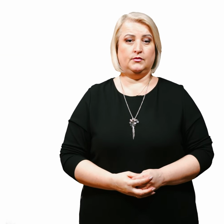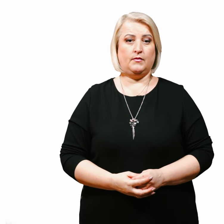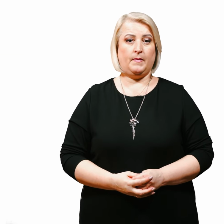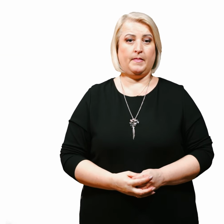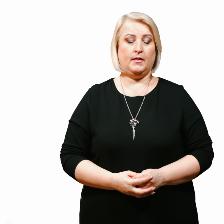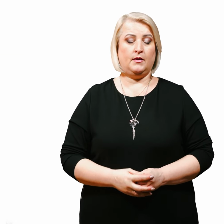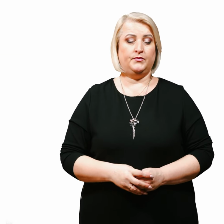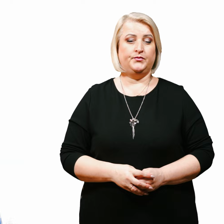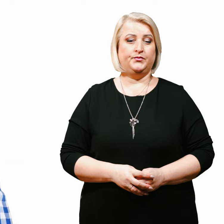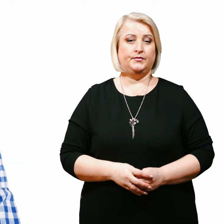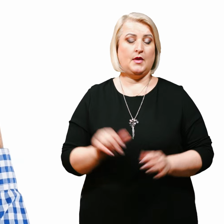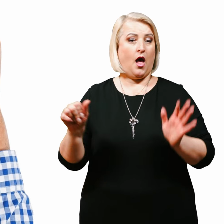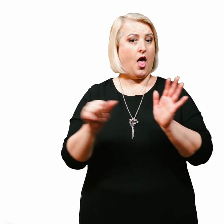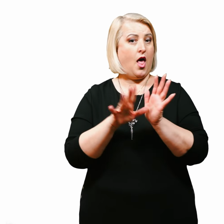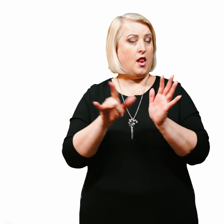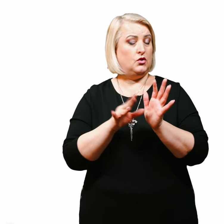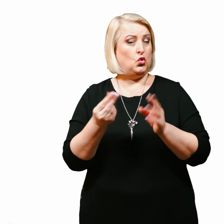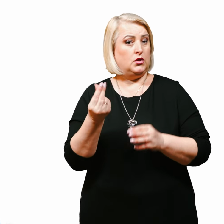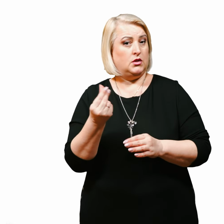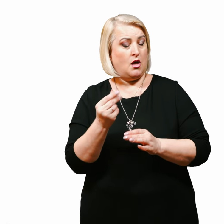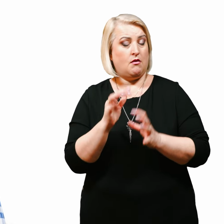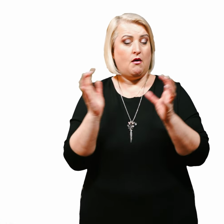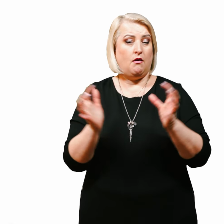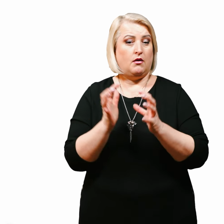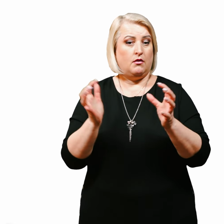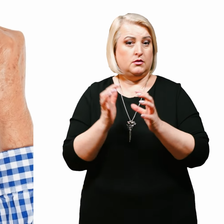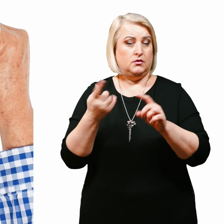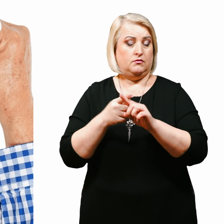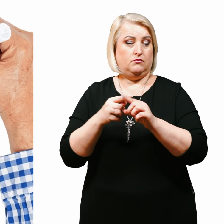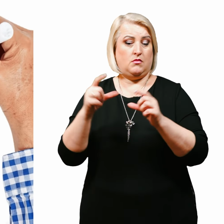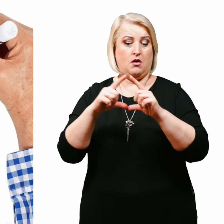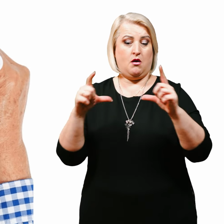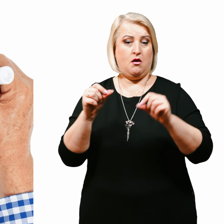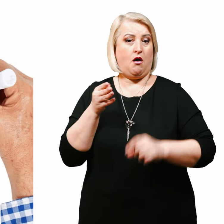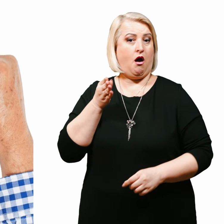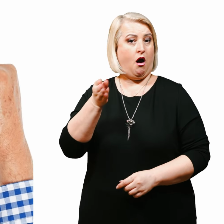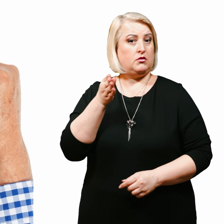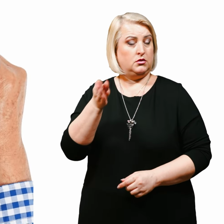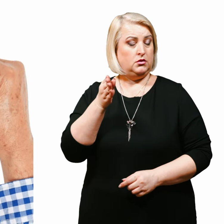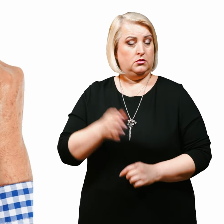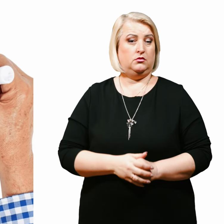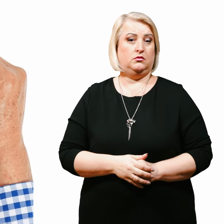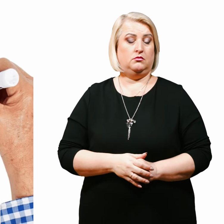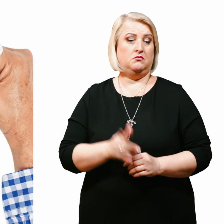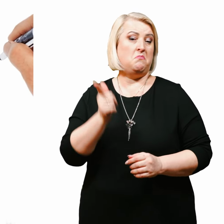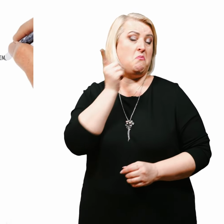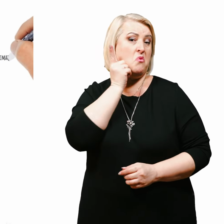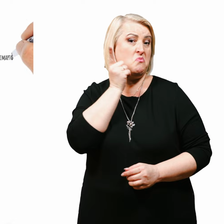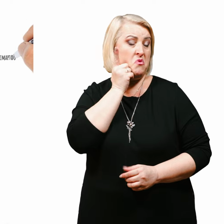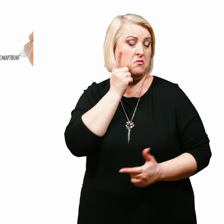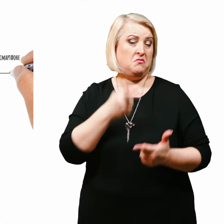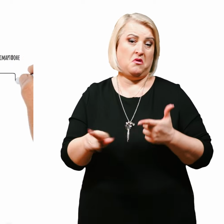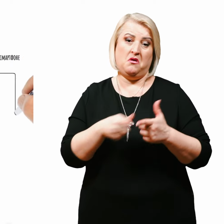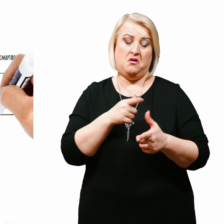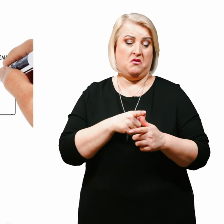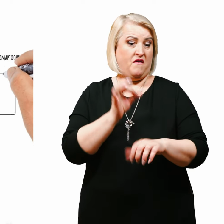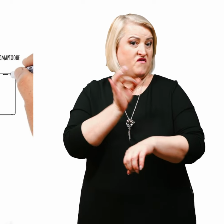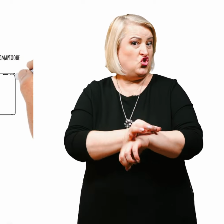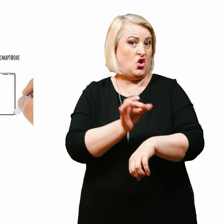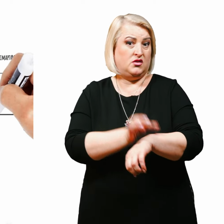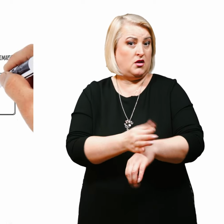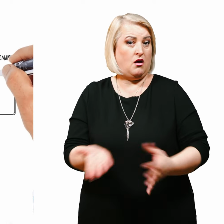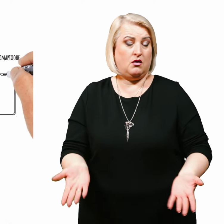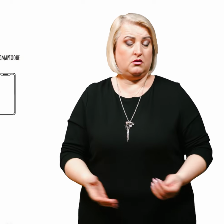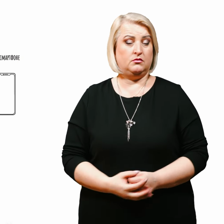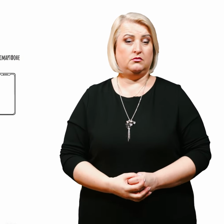Цифровые или электронные деньги хранятся на предоплаченной карте, смартфоне или даже в смарт-часах.